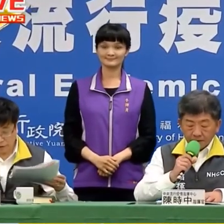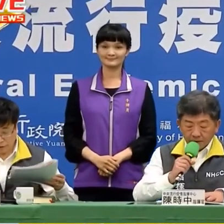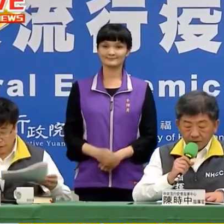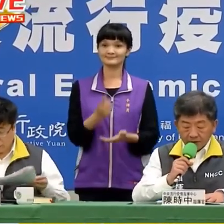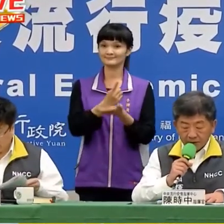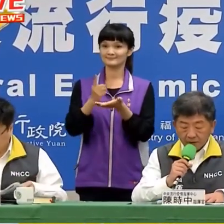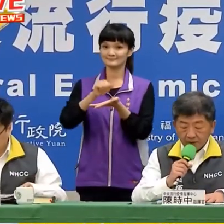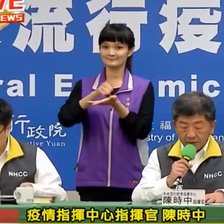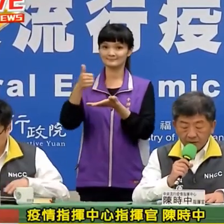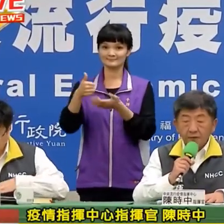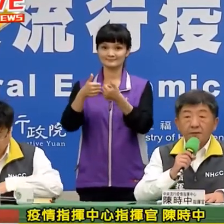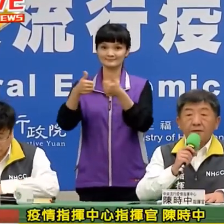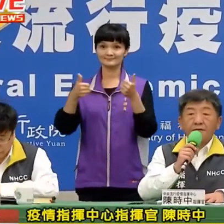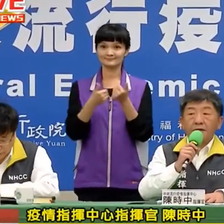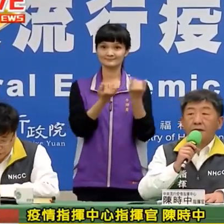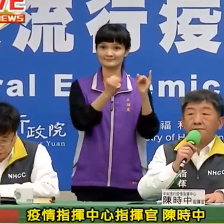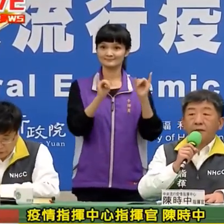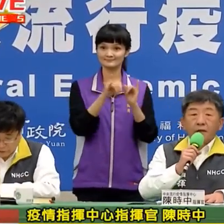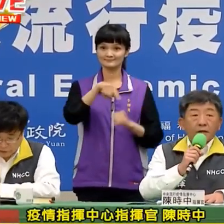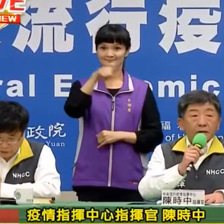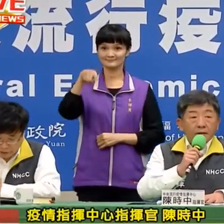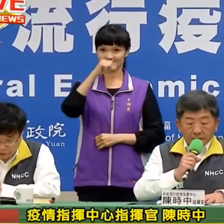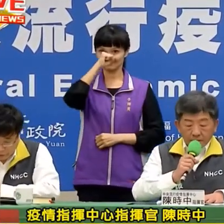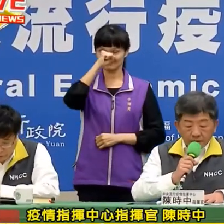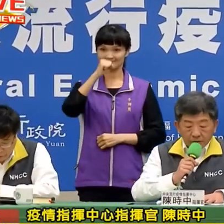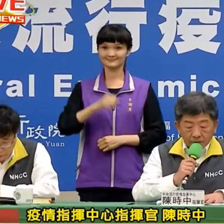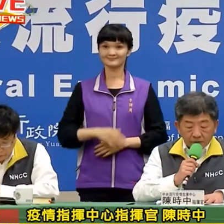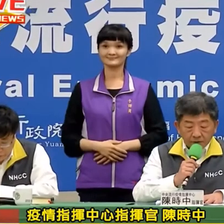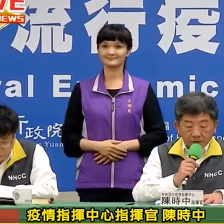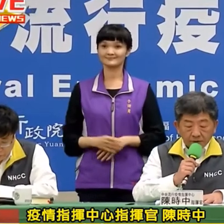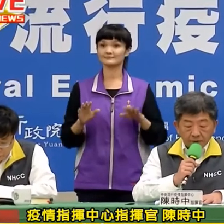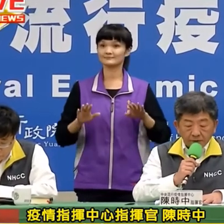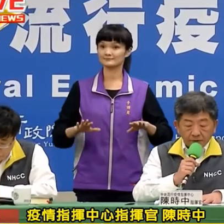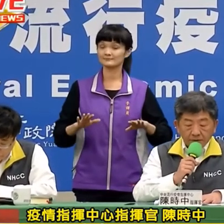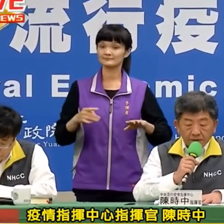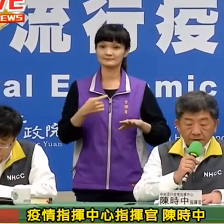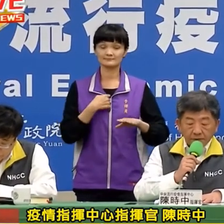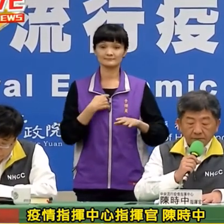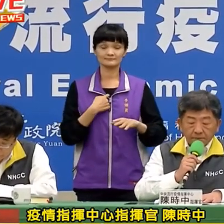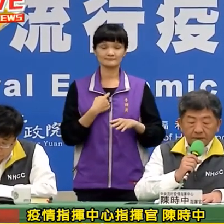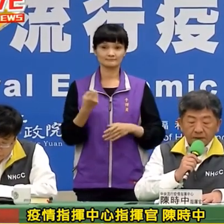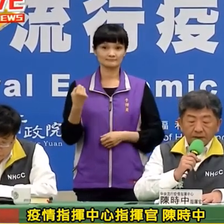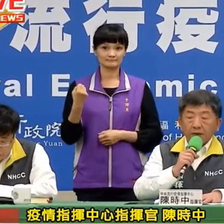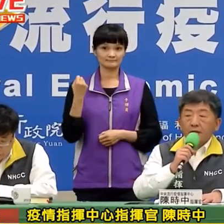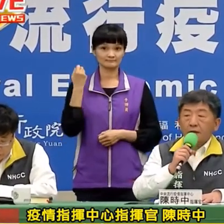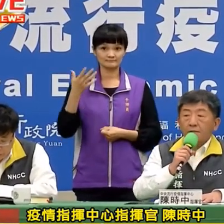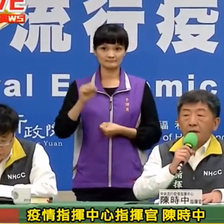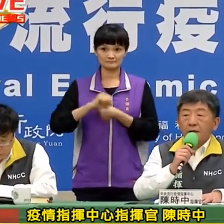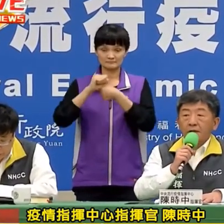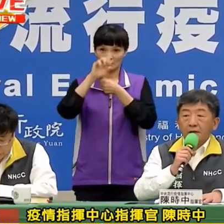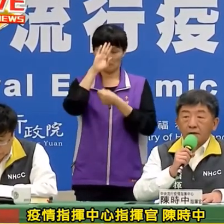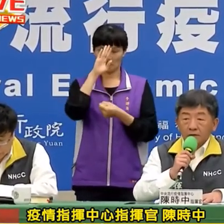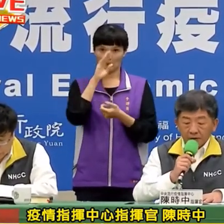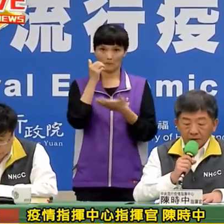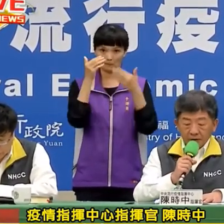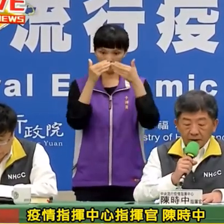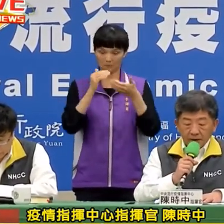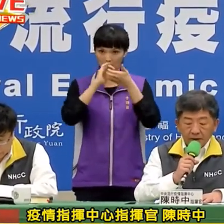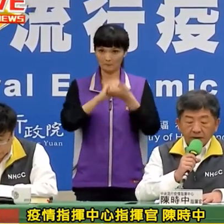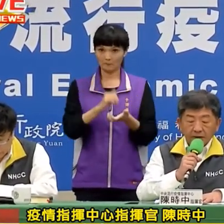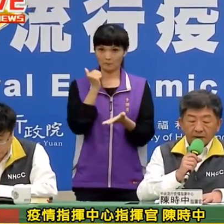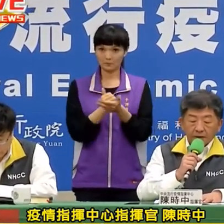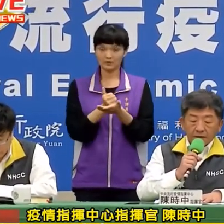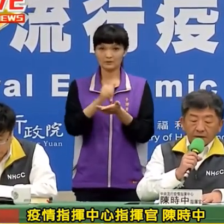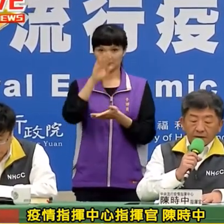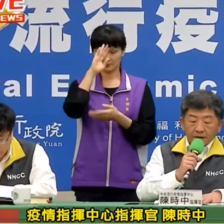好，各位记者女士哈、先生们，大家好。那今天我们总共有新增的8例哈，8例的确